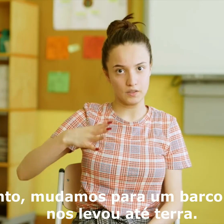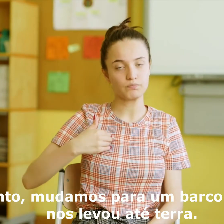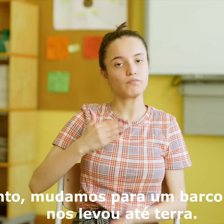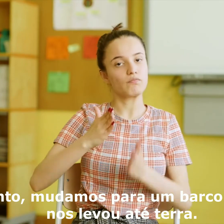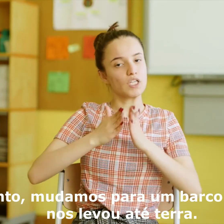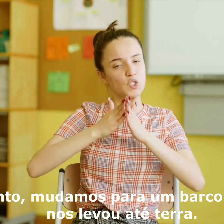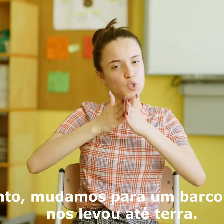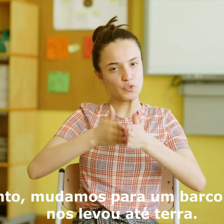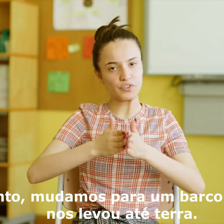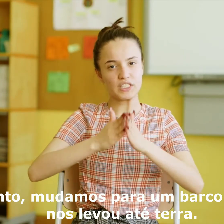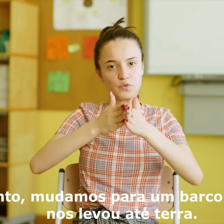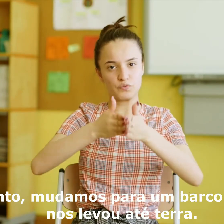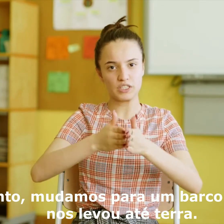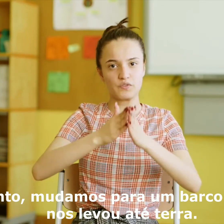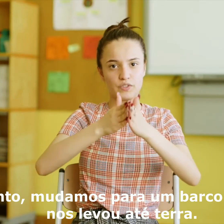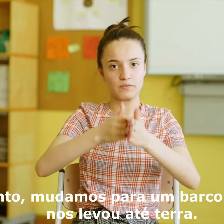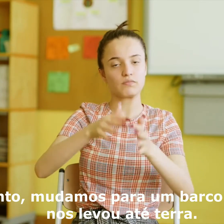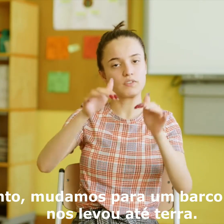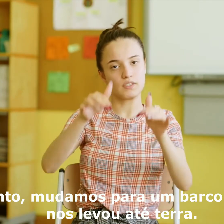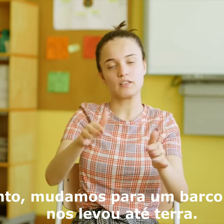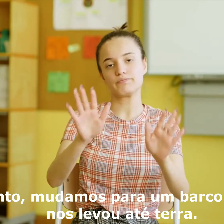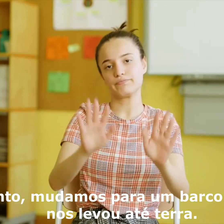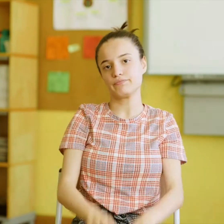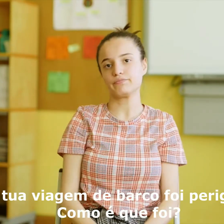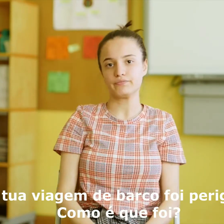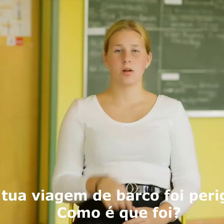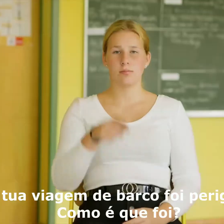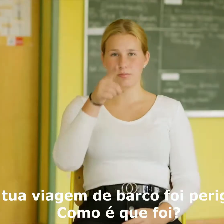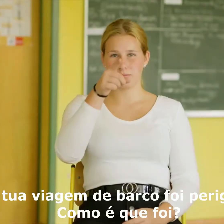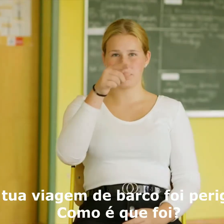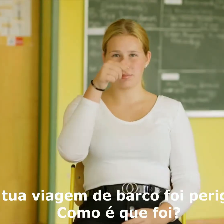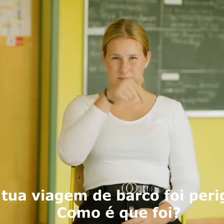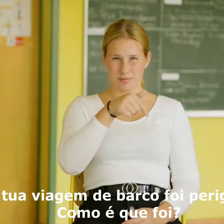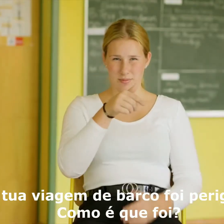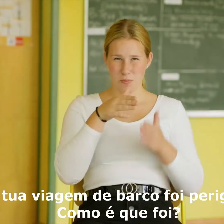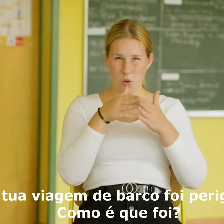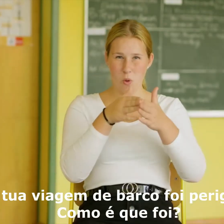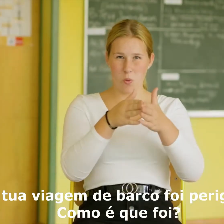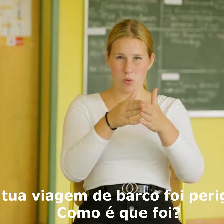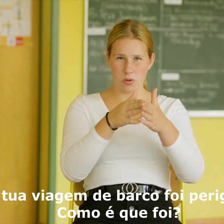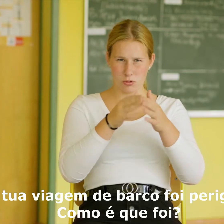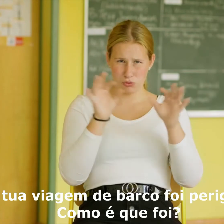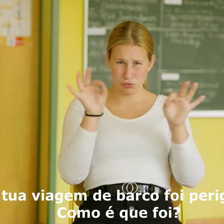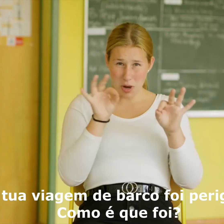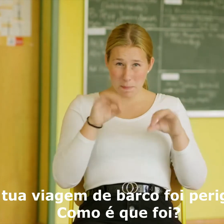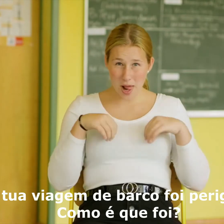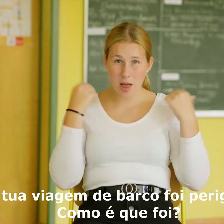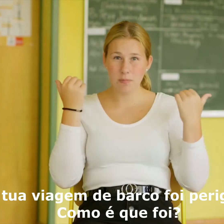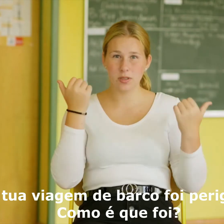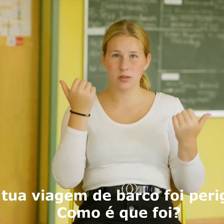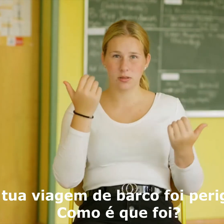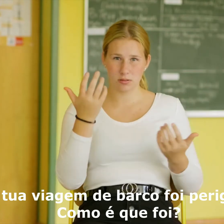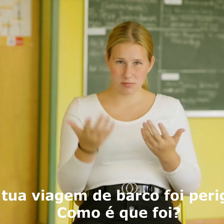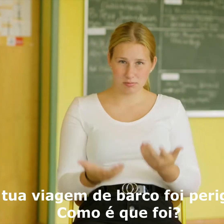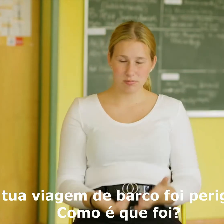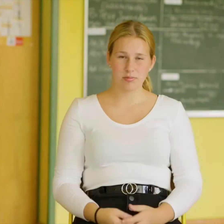que nos levou até a terra. E a tua viagem de barco foi perigosa? Como é que foi?